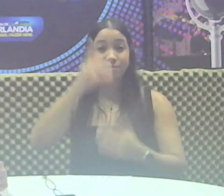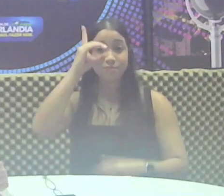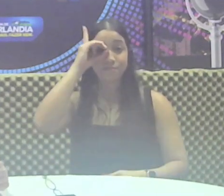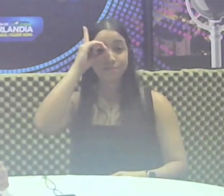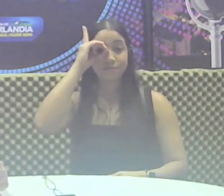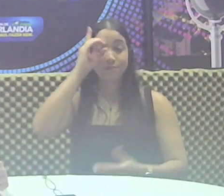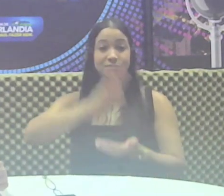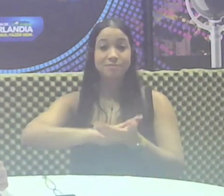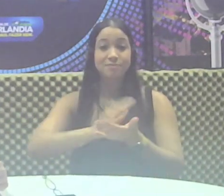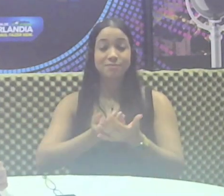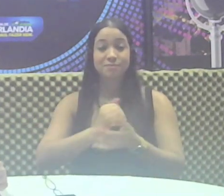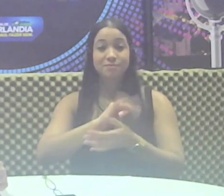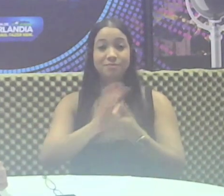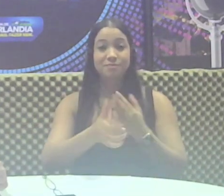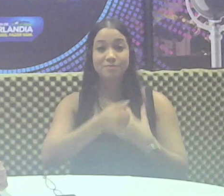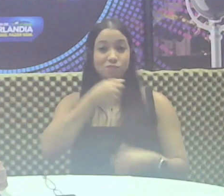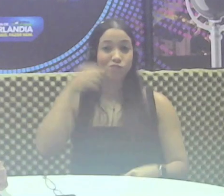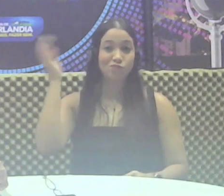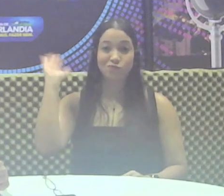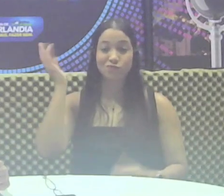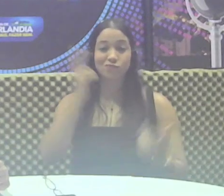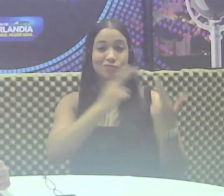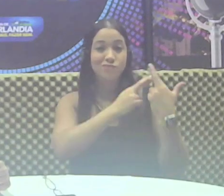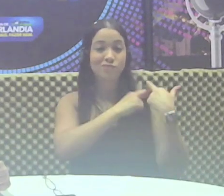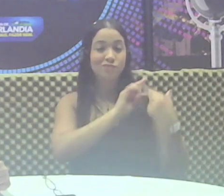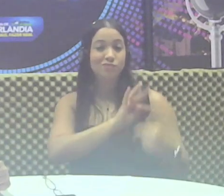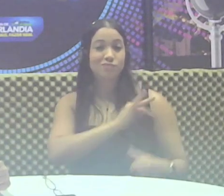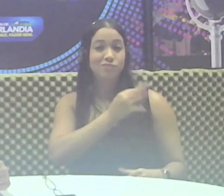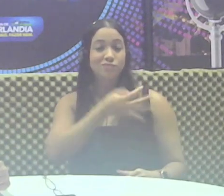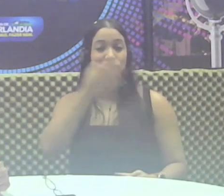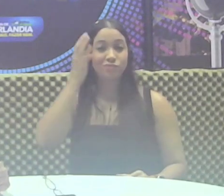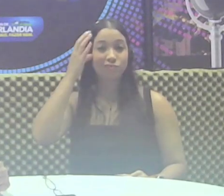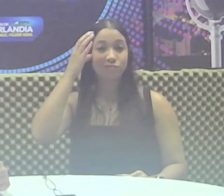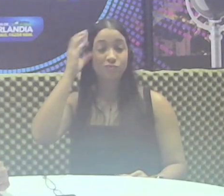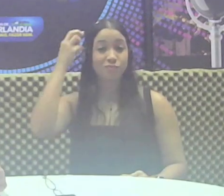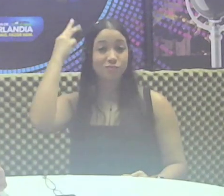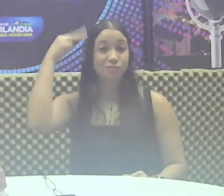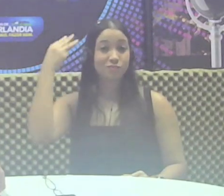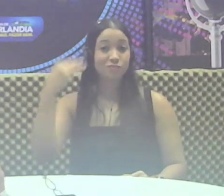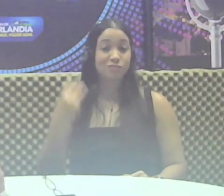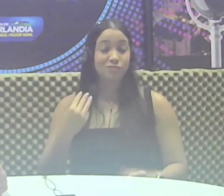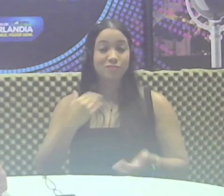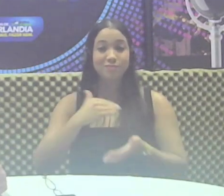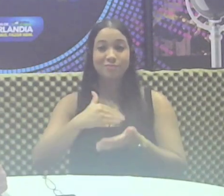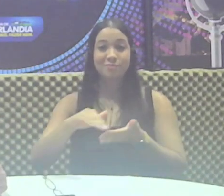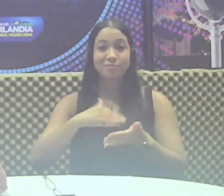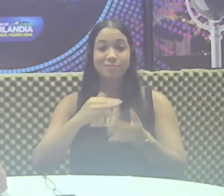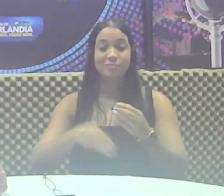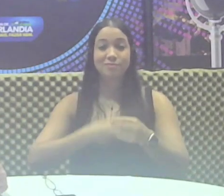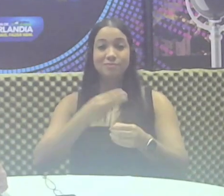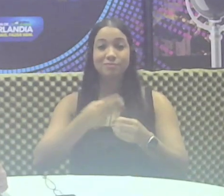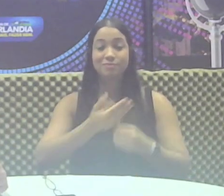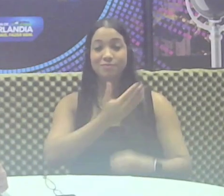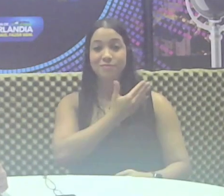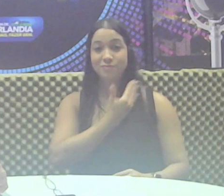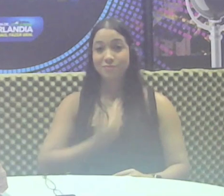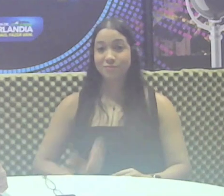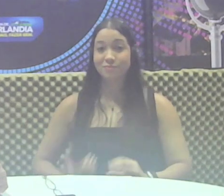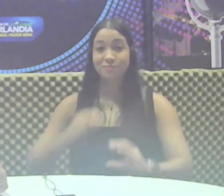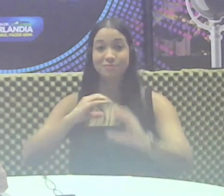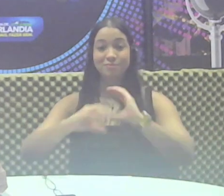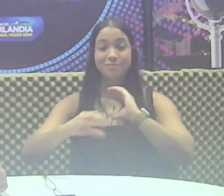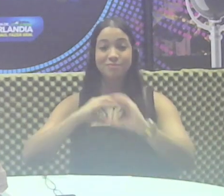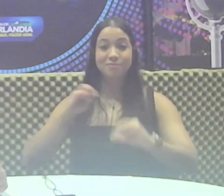Aires. Tradução em Libras, Amanda Valentim. Responsável técnico, Matheus Queiroz. Secretário Municipal de